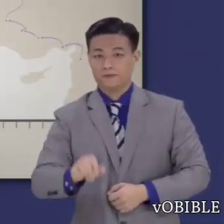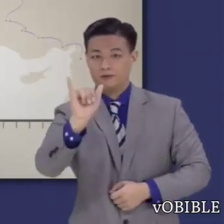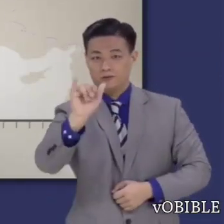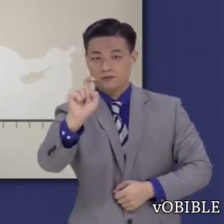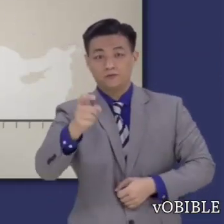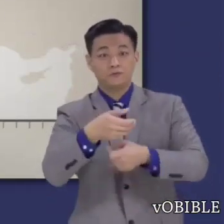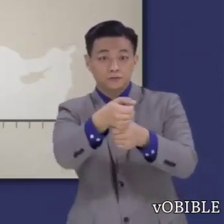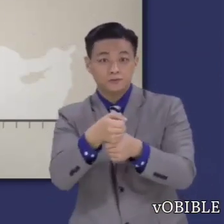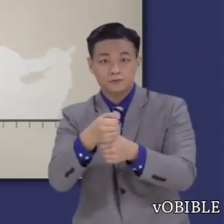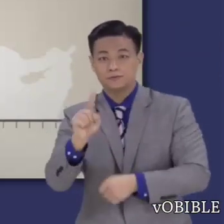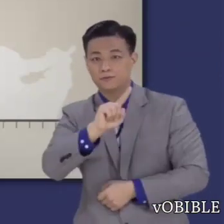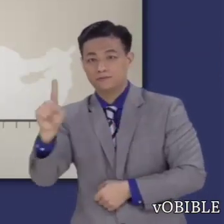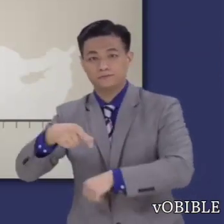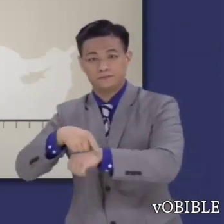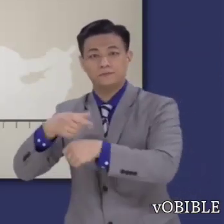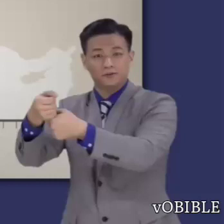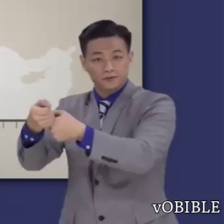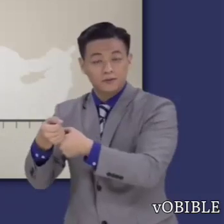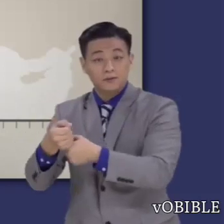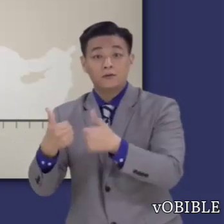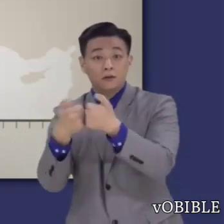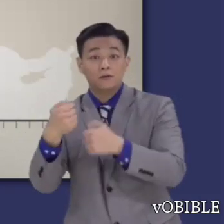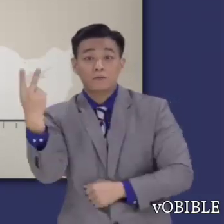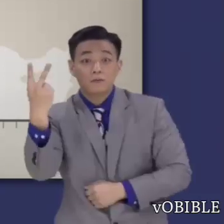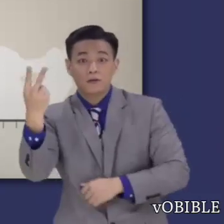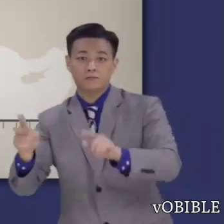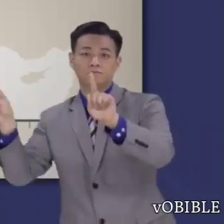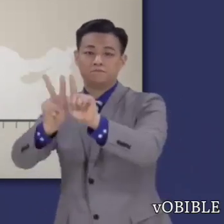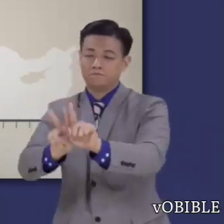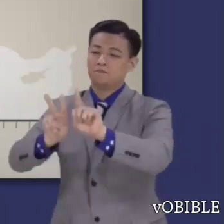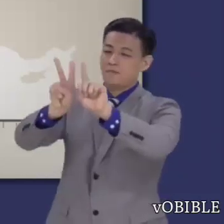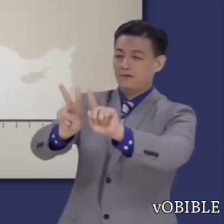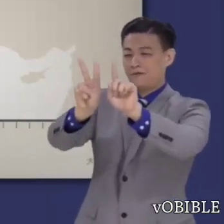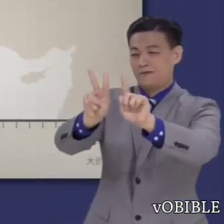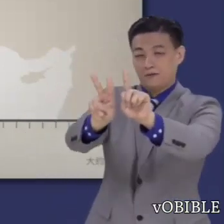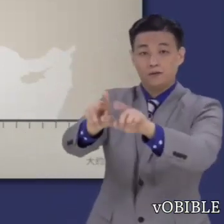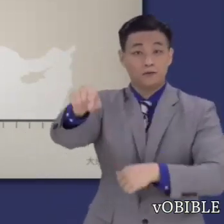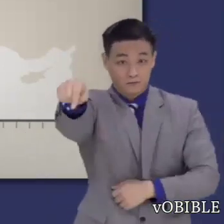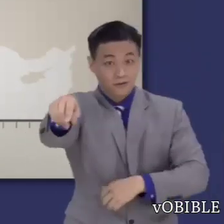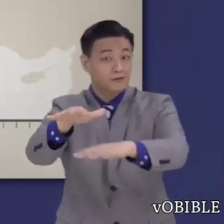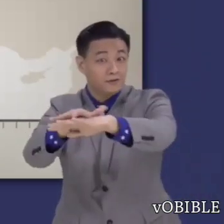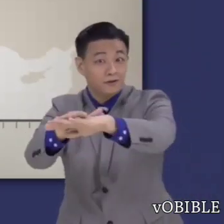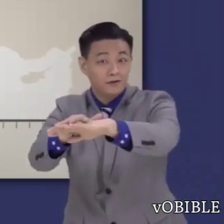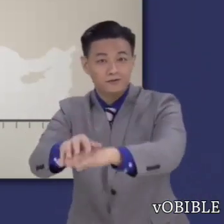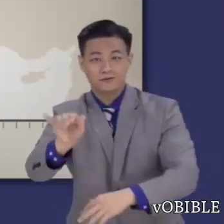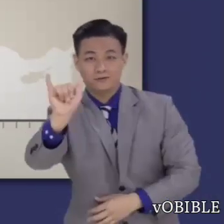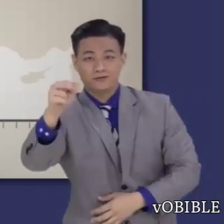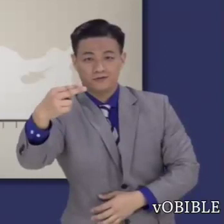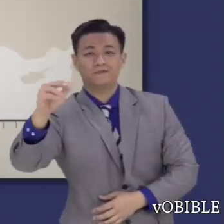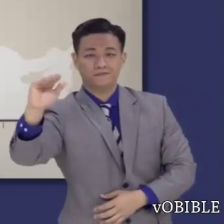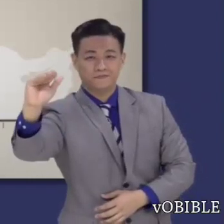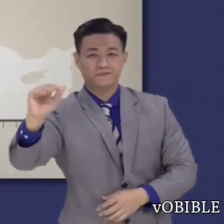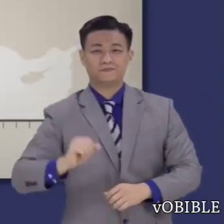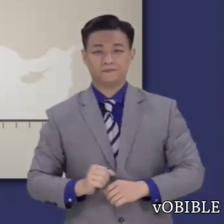元52年。与保罗同行的有亚居拉和百基拉。保罗在此只停留了一小段